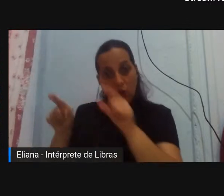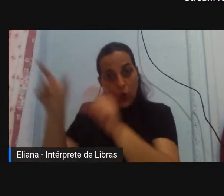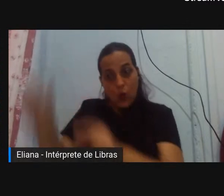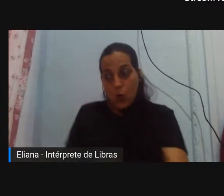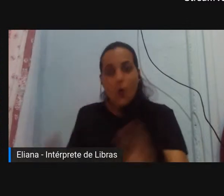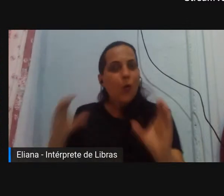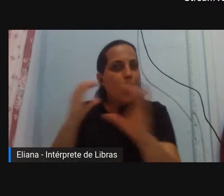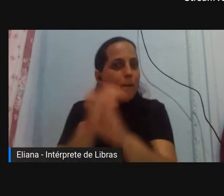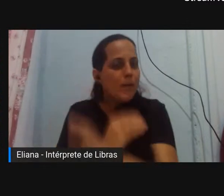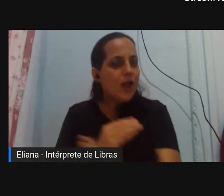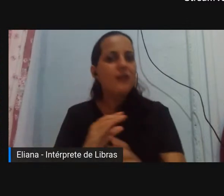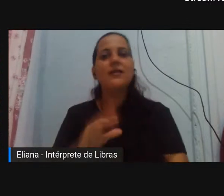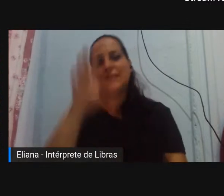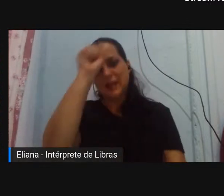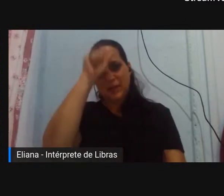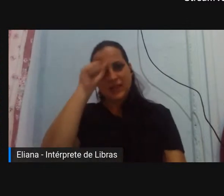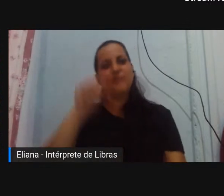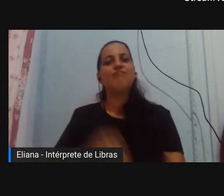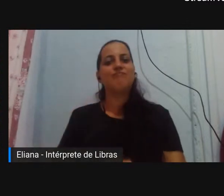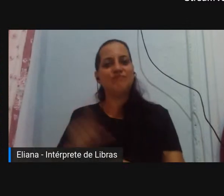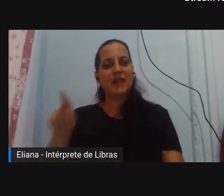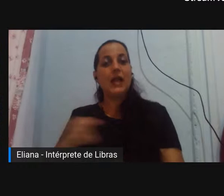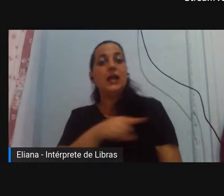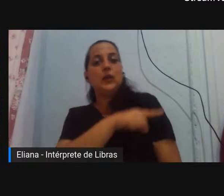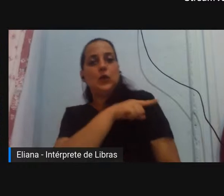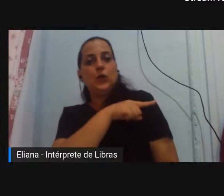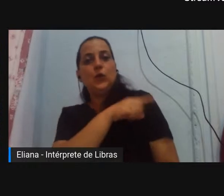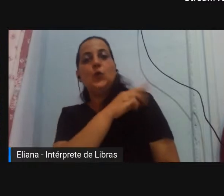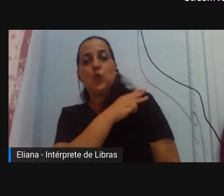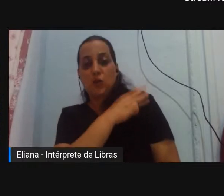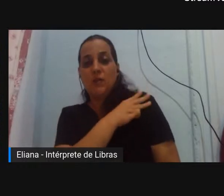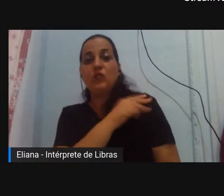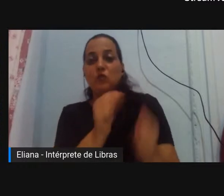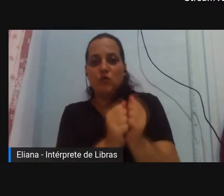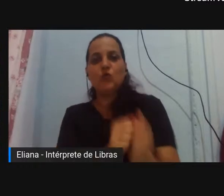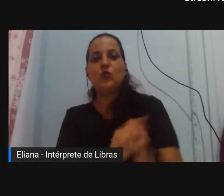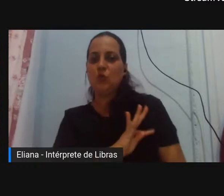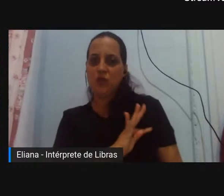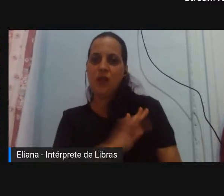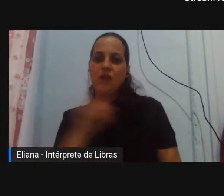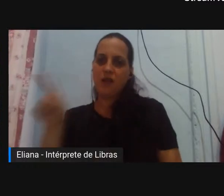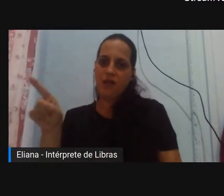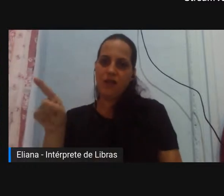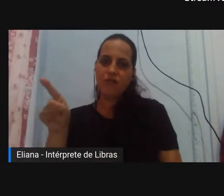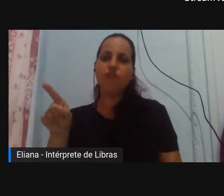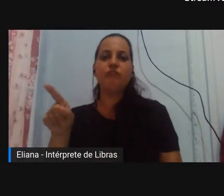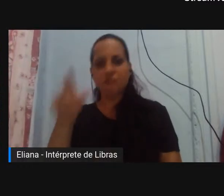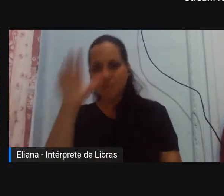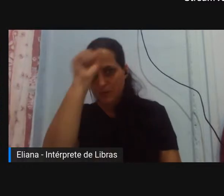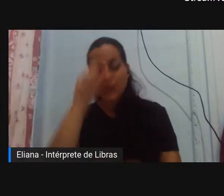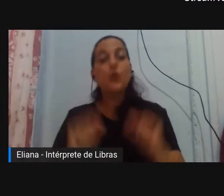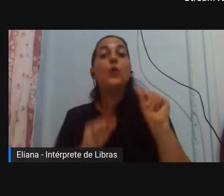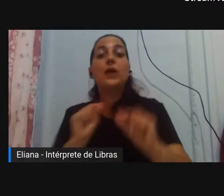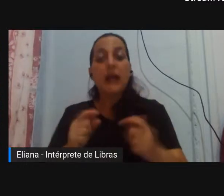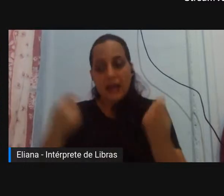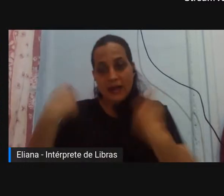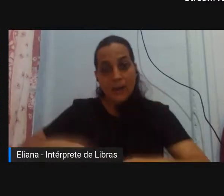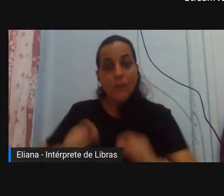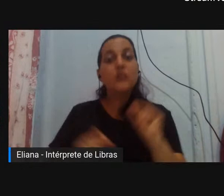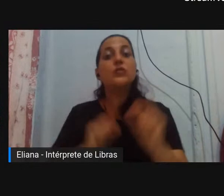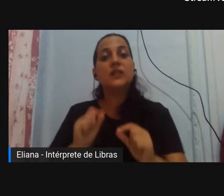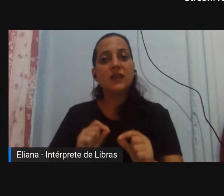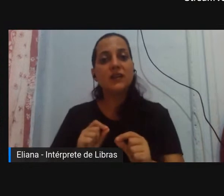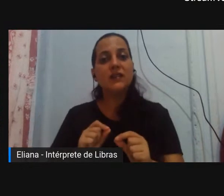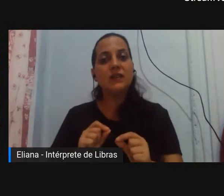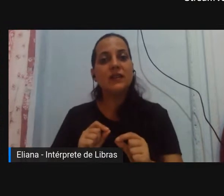integral, que era o ensino médio integrado, foi essa formação integral que permitiu que a humanidade tivesse